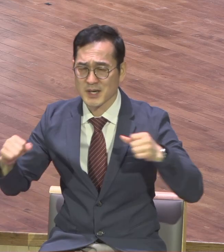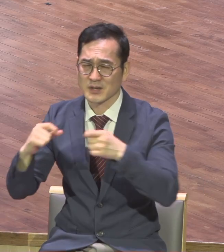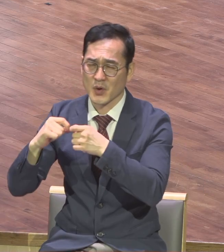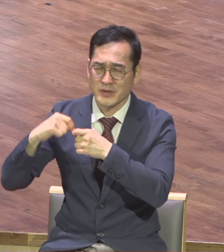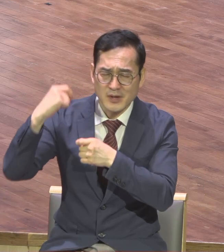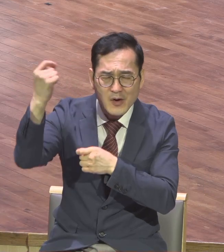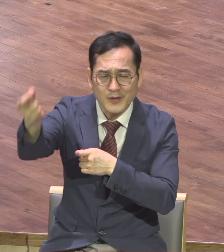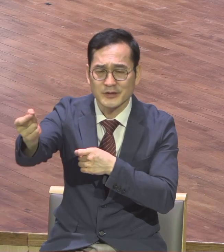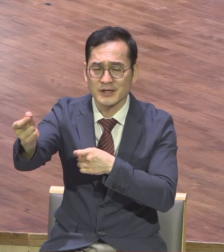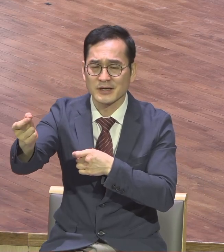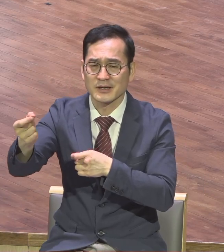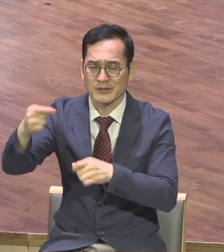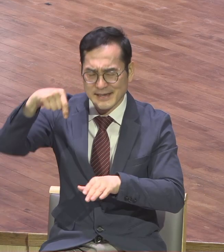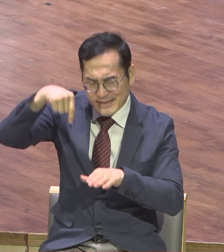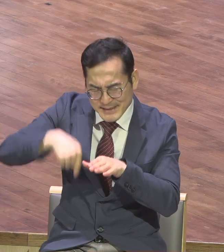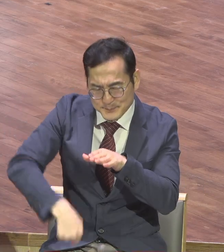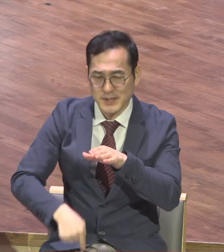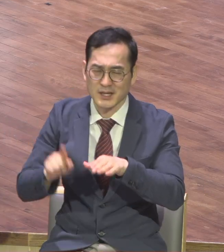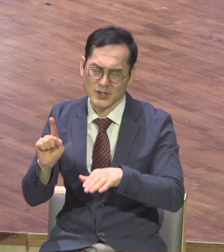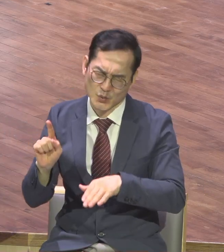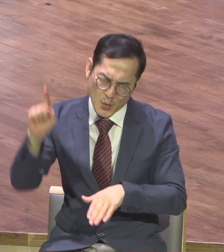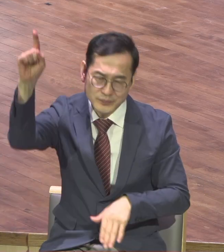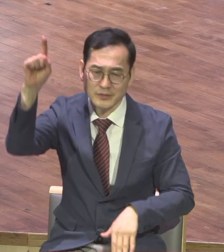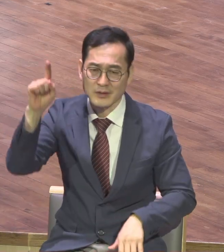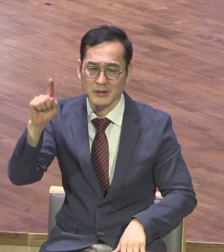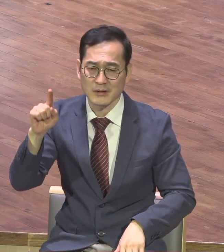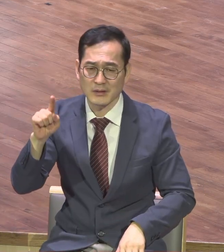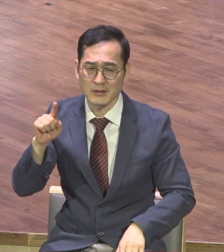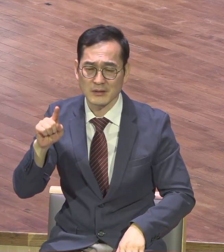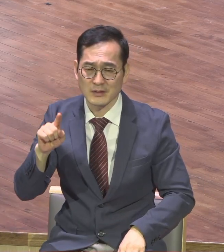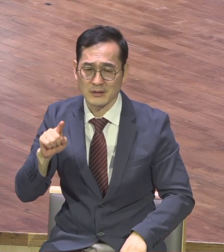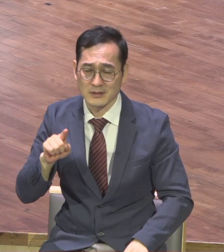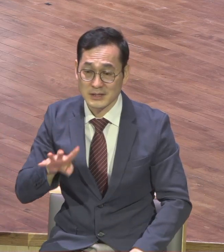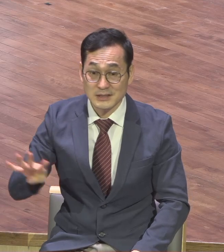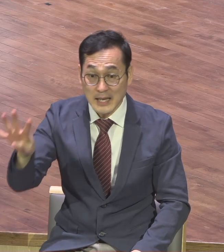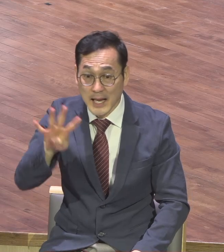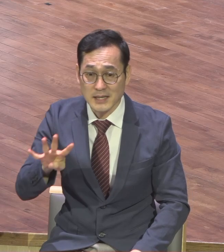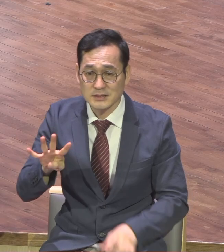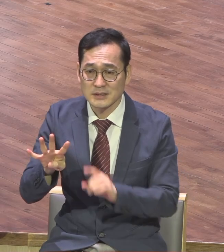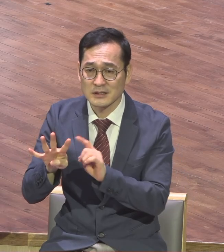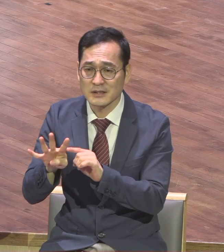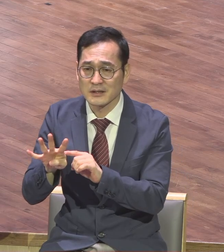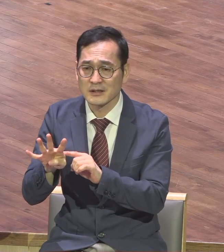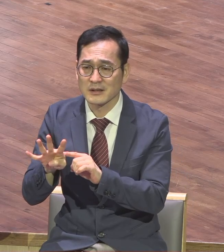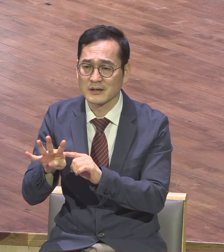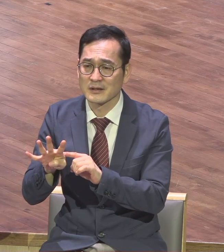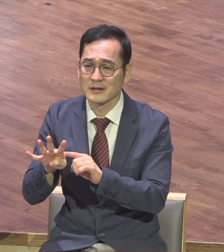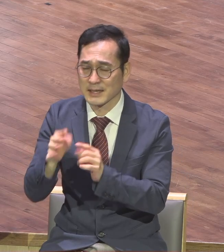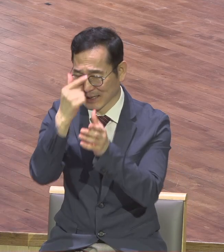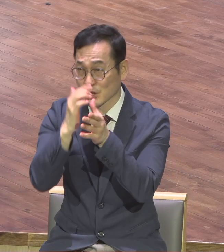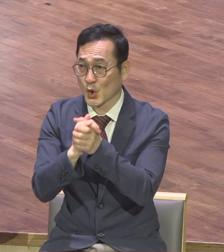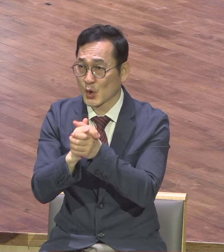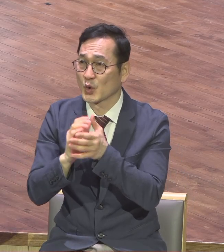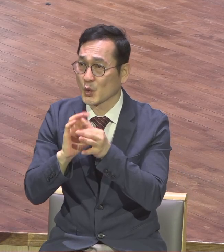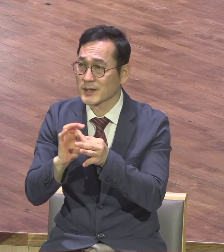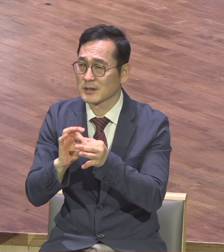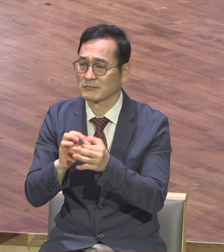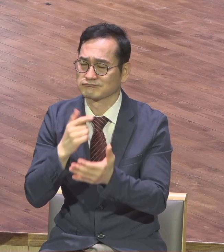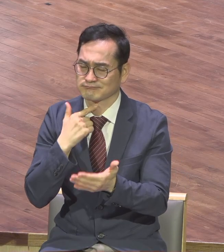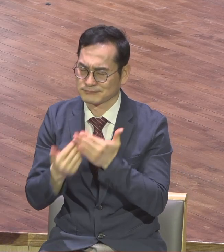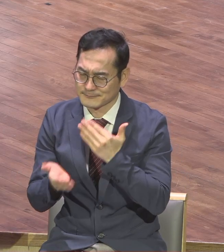높이와 이 길이 그것도 아니지. 이 기도를 통하여 풍성하게